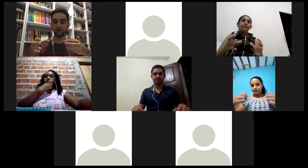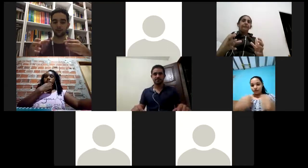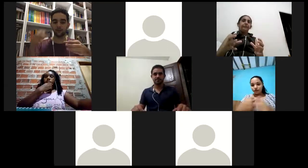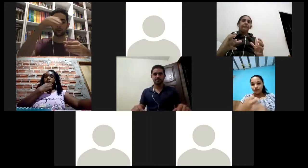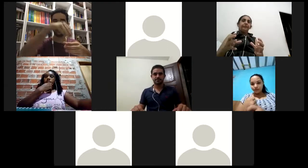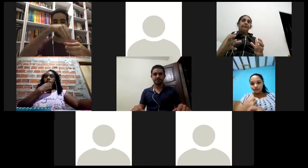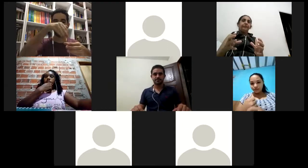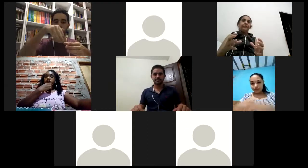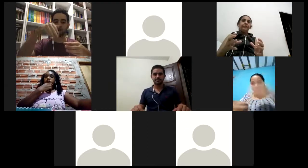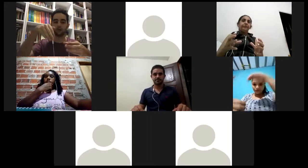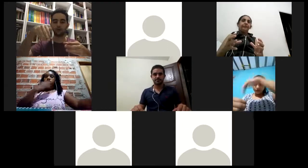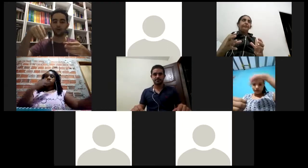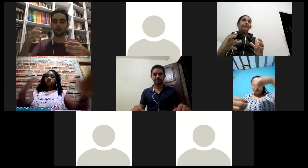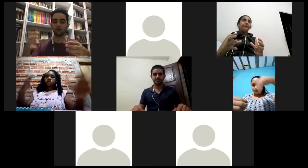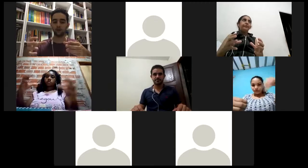Segura.